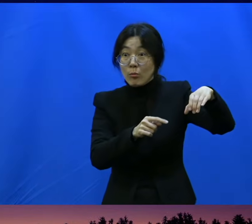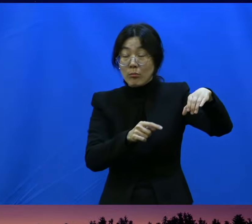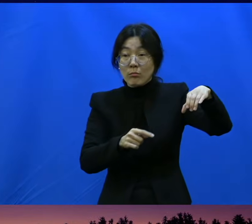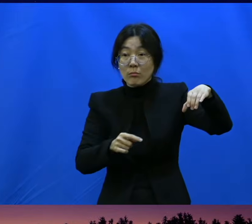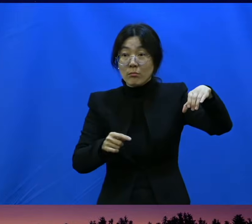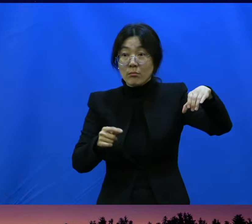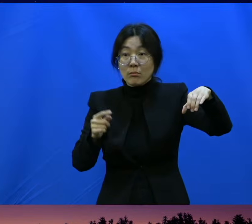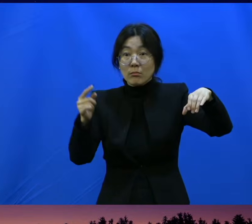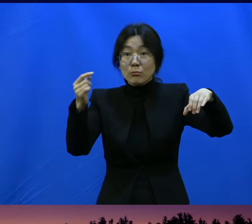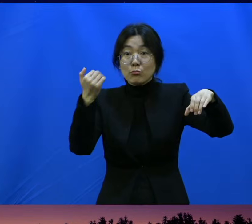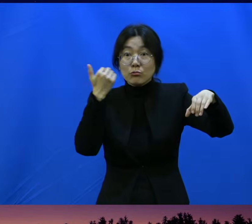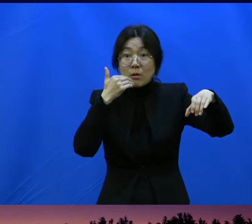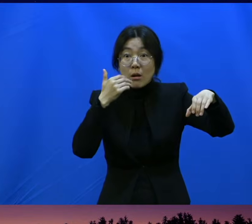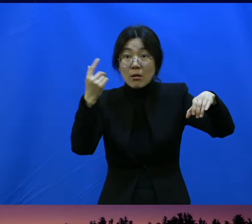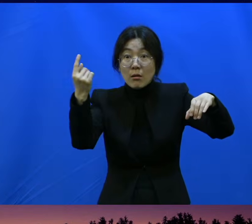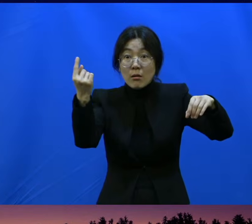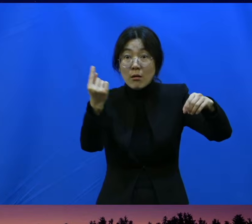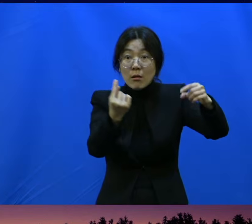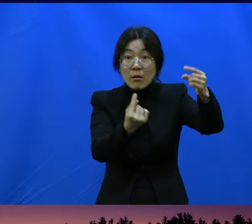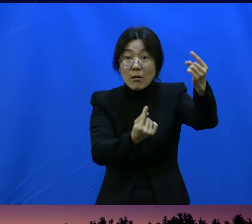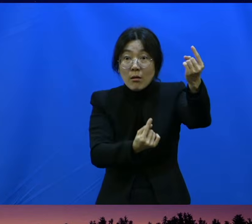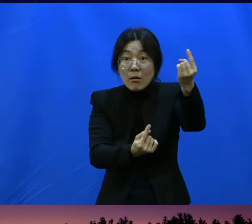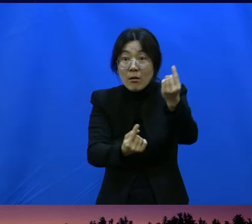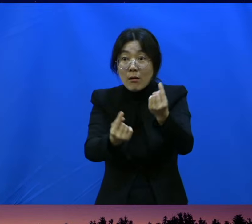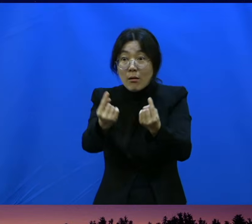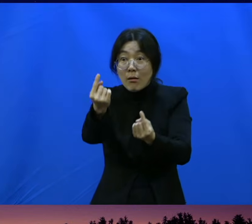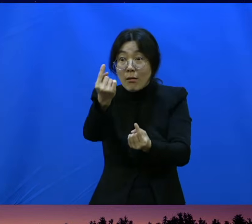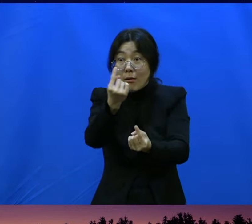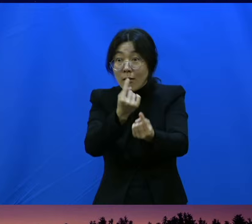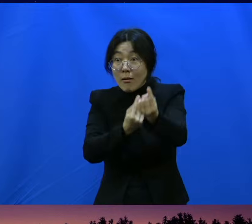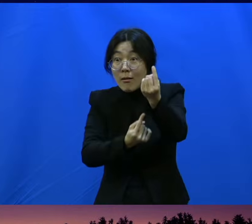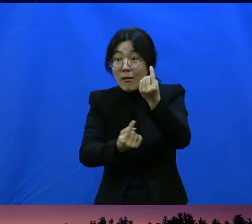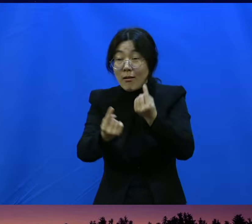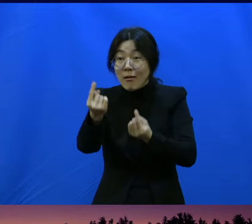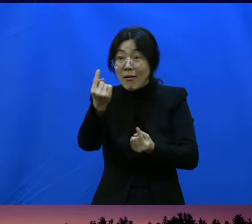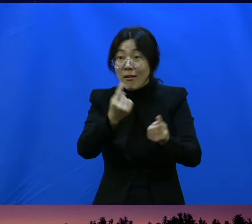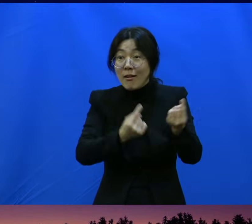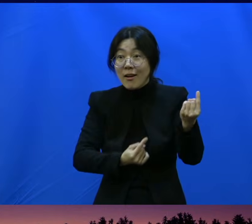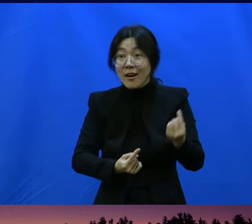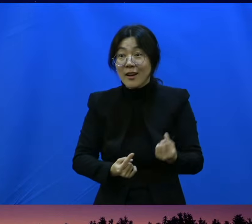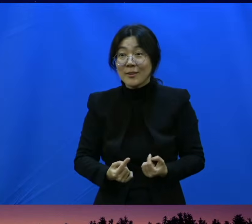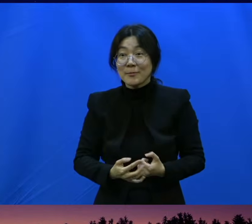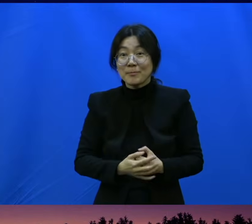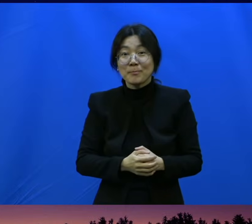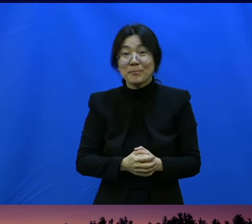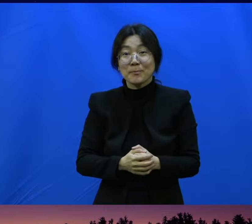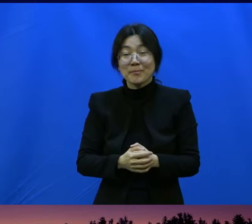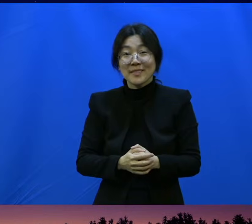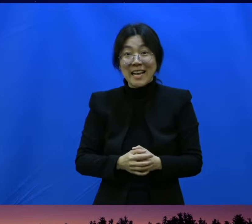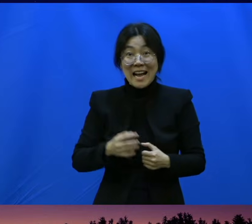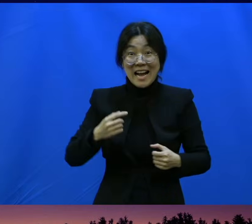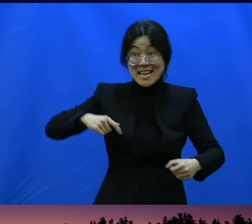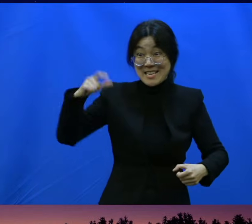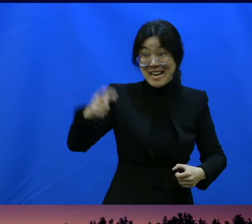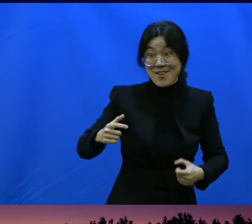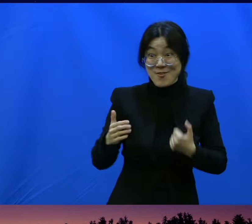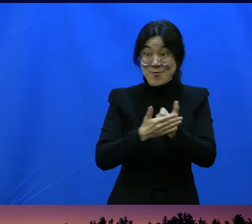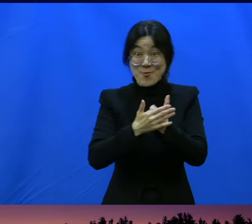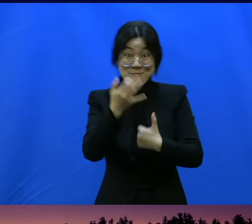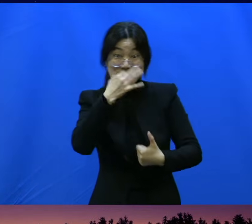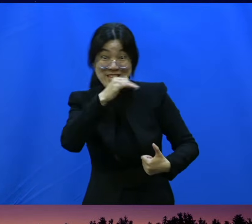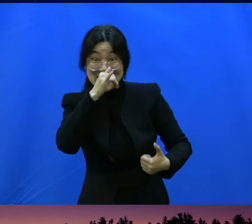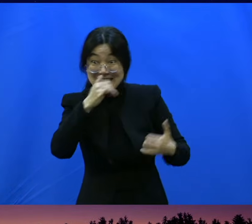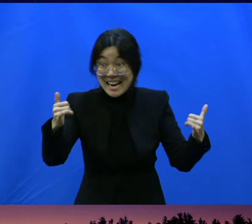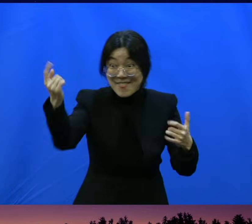다윗에게로 찾아온다는 거예요. 근데 다윗이 원하는 사람들이 아니에요. 어떤 사람들이 몰려왔습니까? 2절에